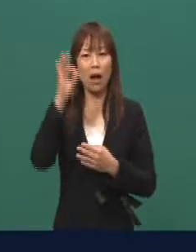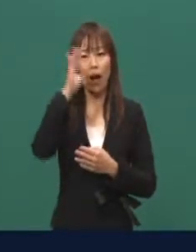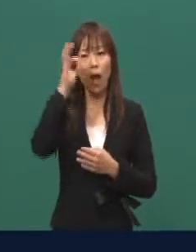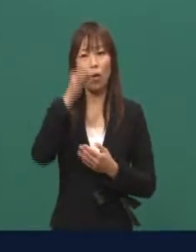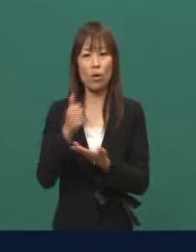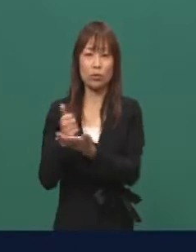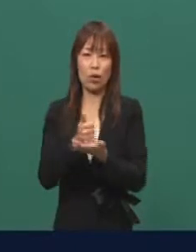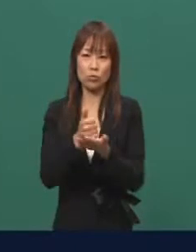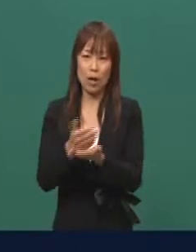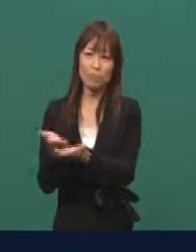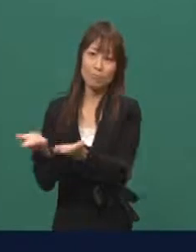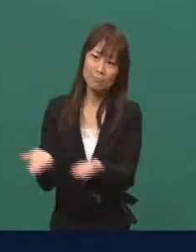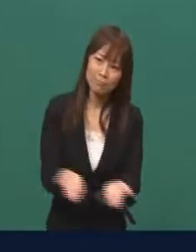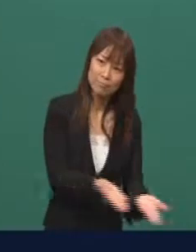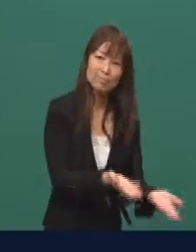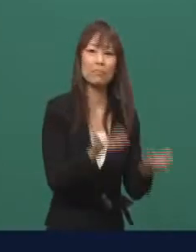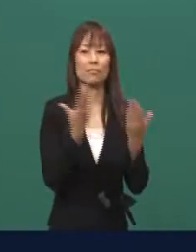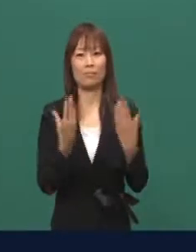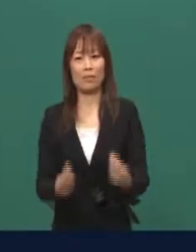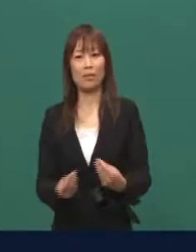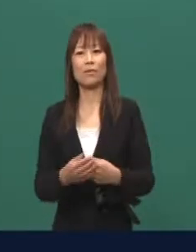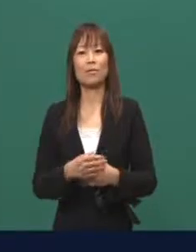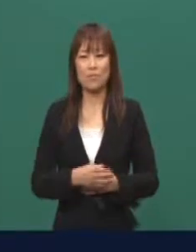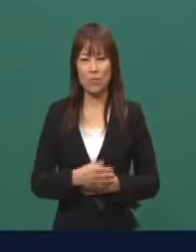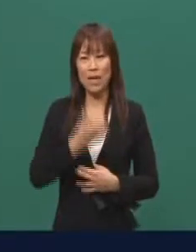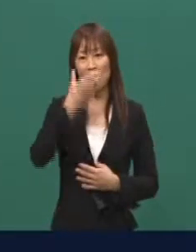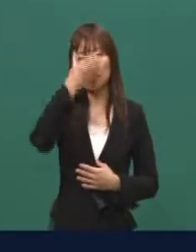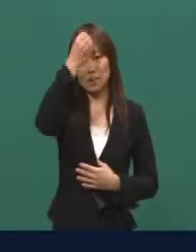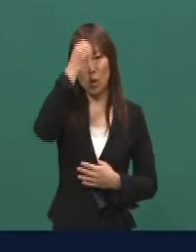が観光客らを出迎えました。